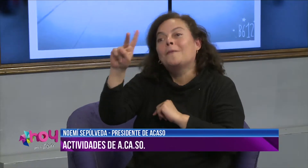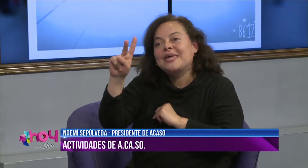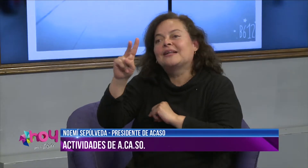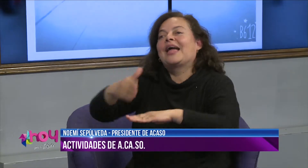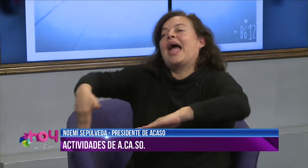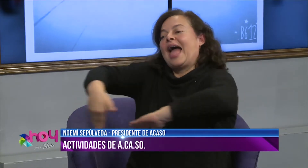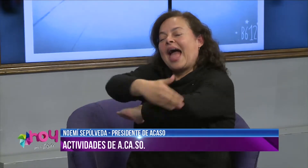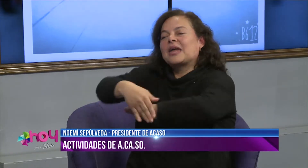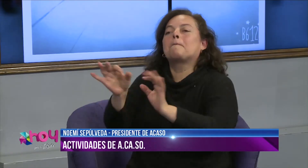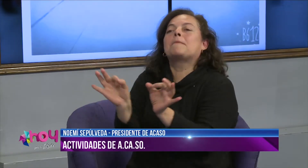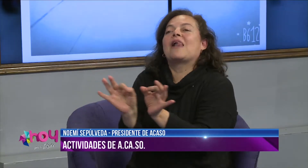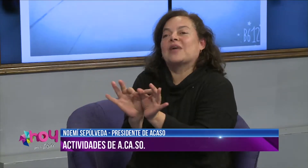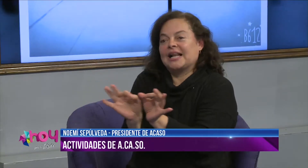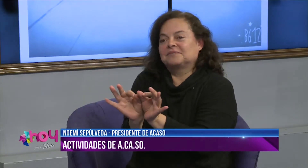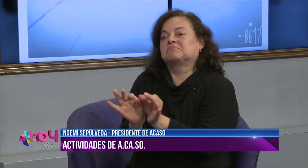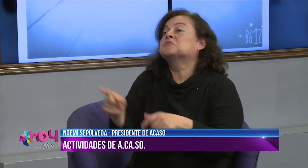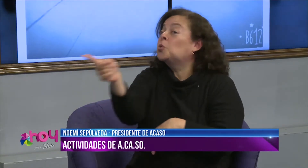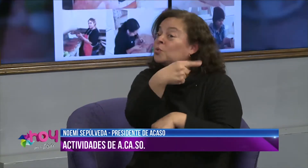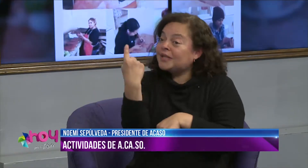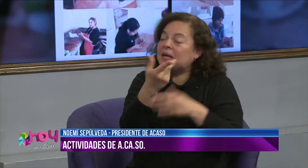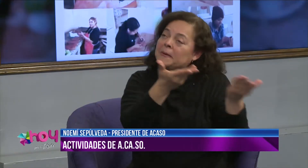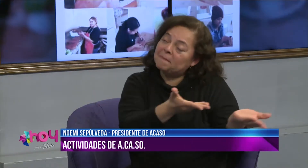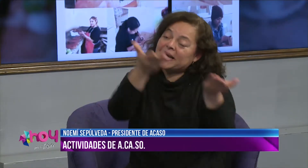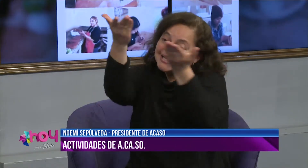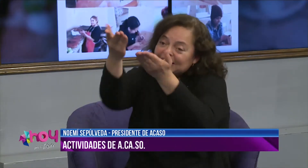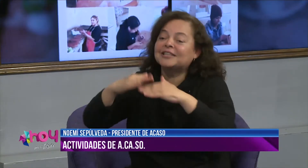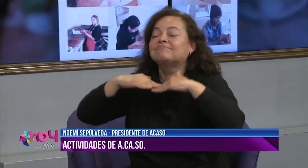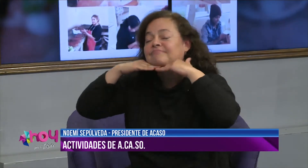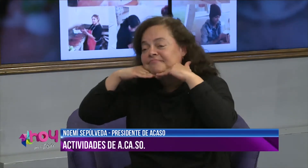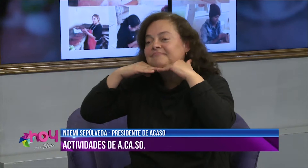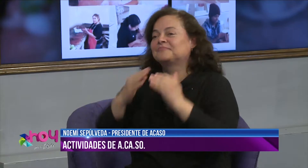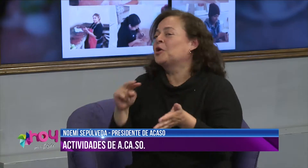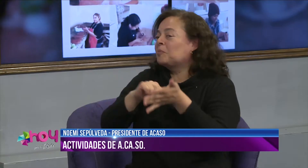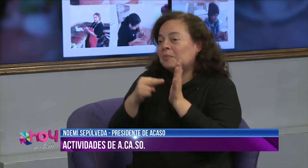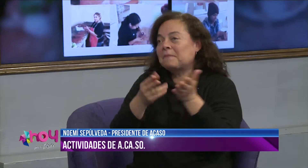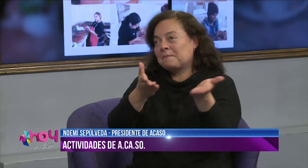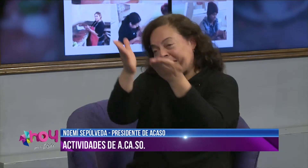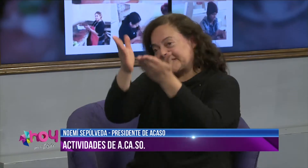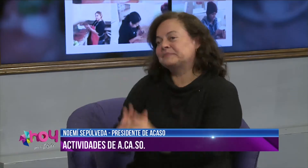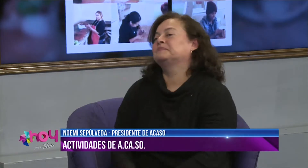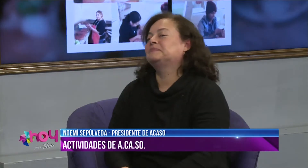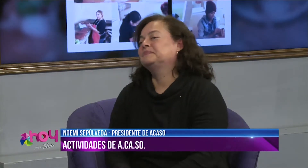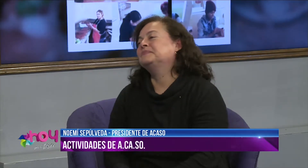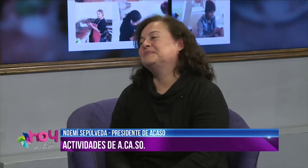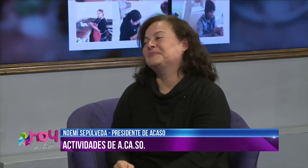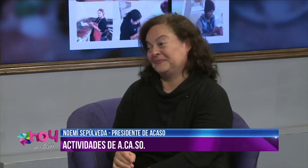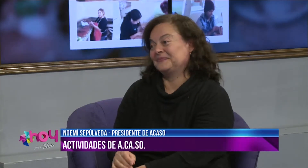2000, esquina Excombatientes de Malvina, están invitados, pueden ir a presenciar el campeonato. Ah,